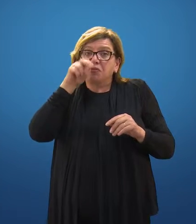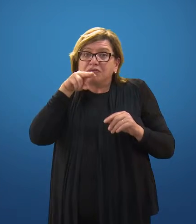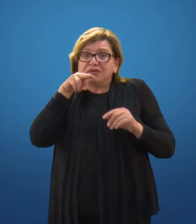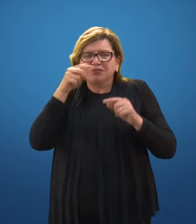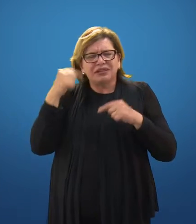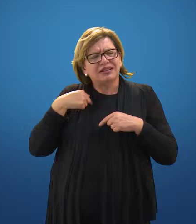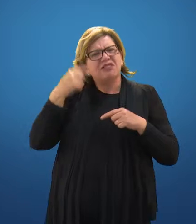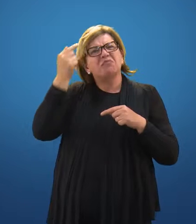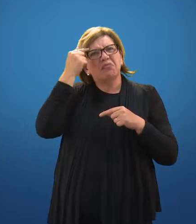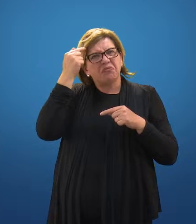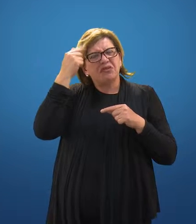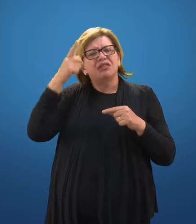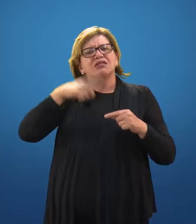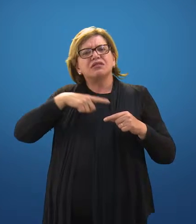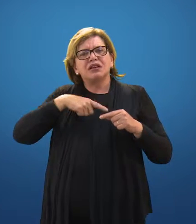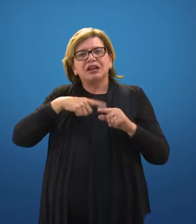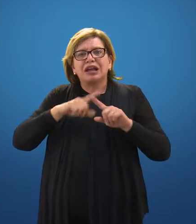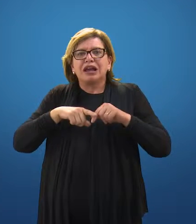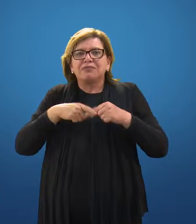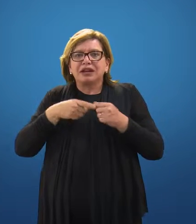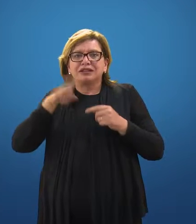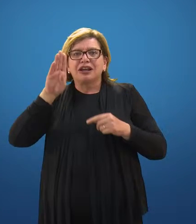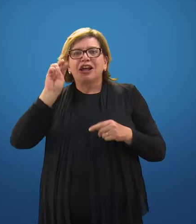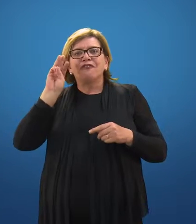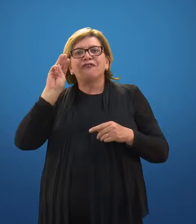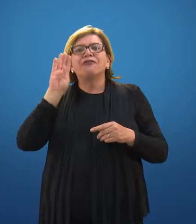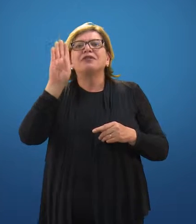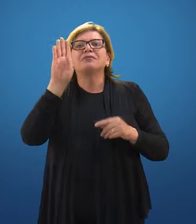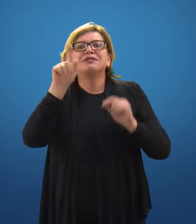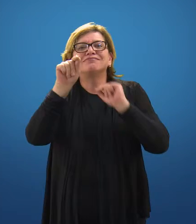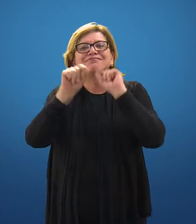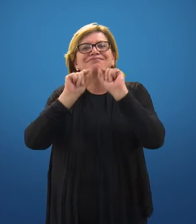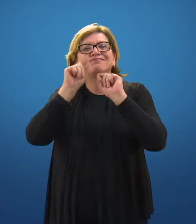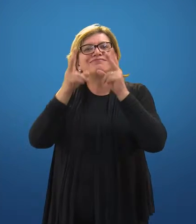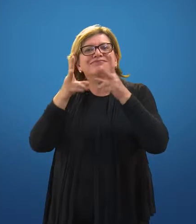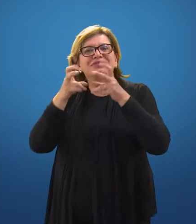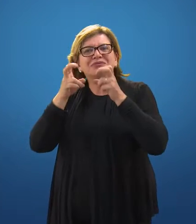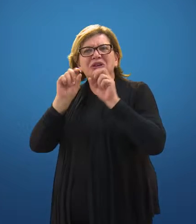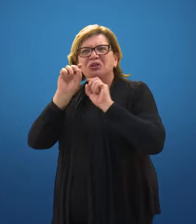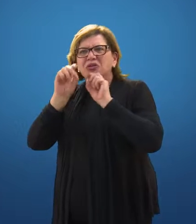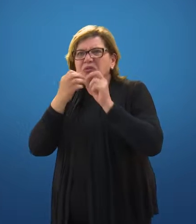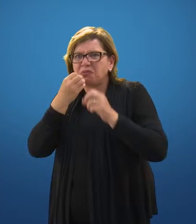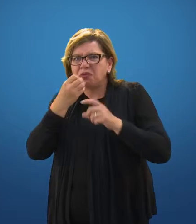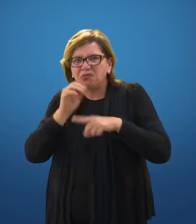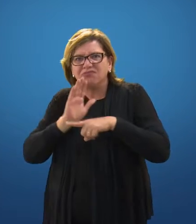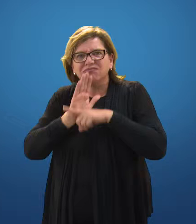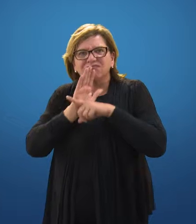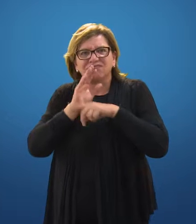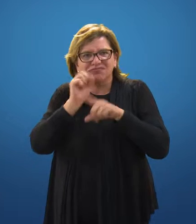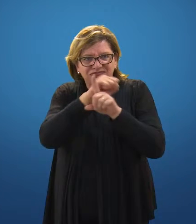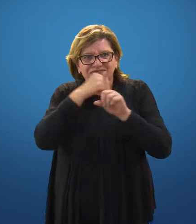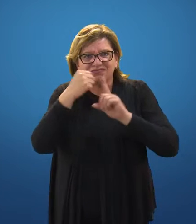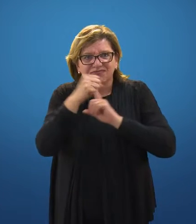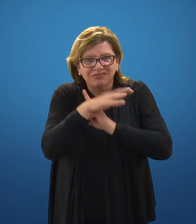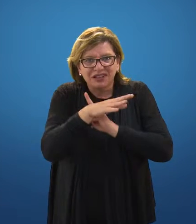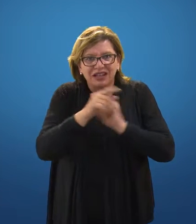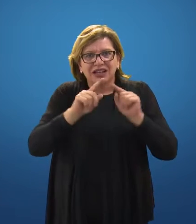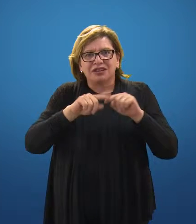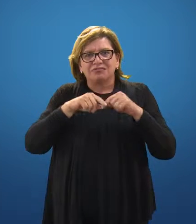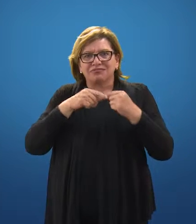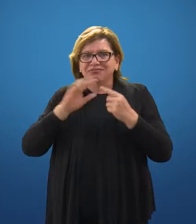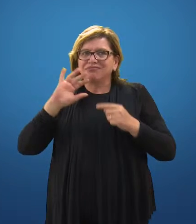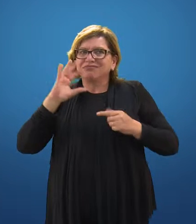vê que essa racionalização ela não traz um caráter somente positivo para a sociedade, ela também traz um